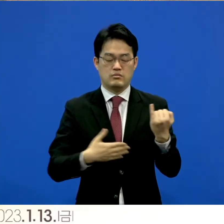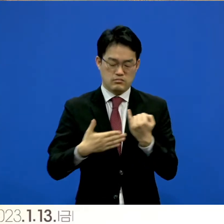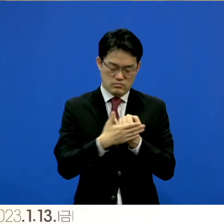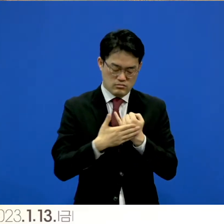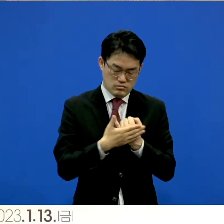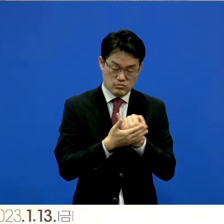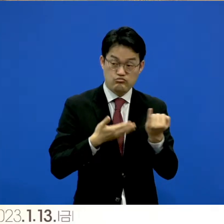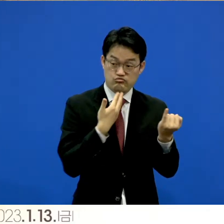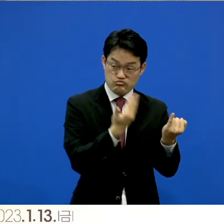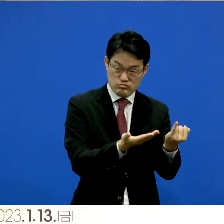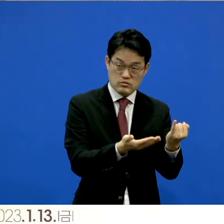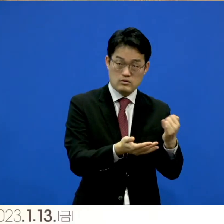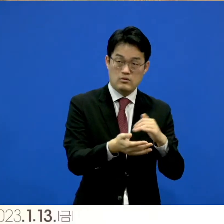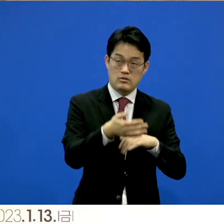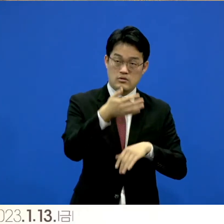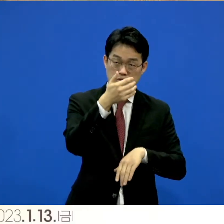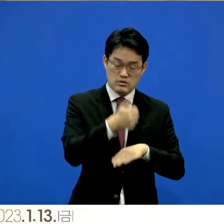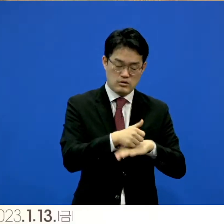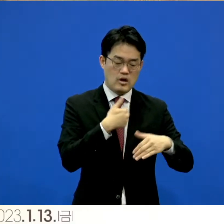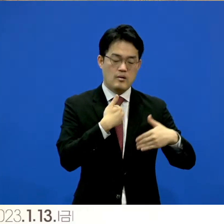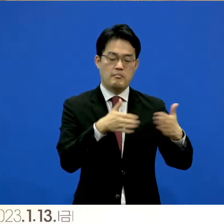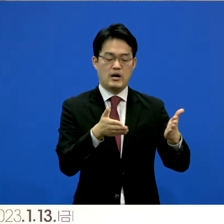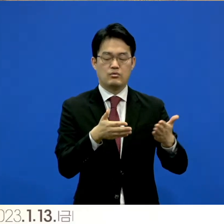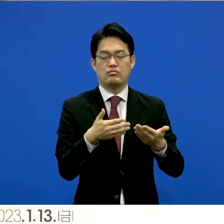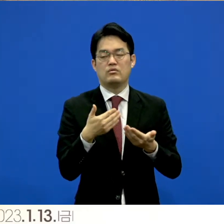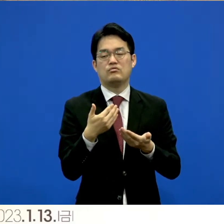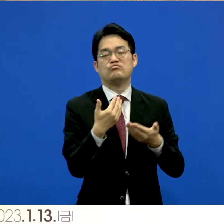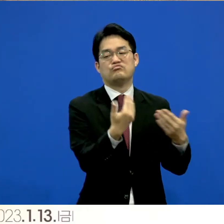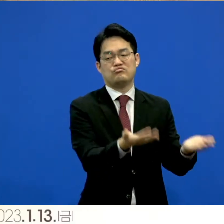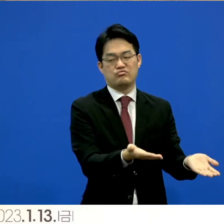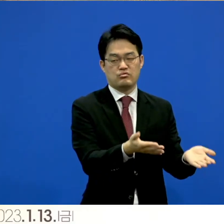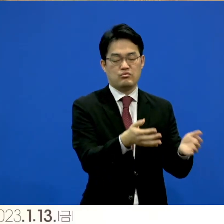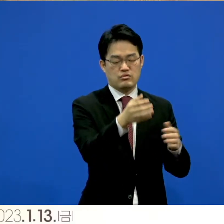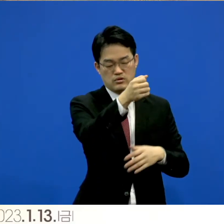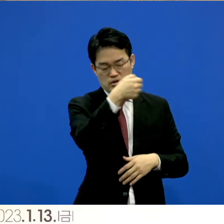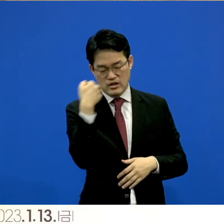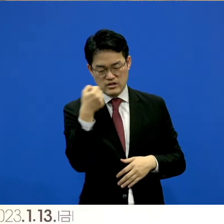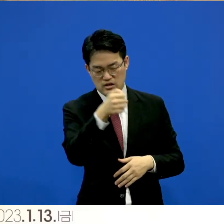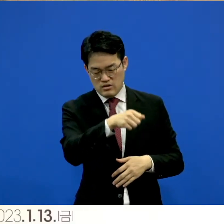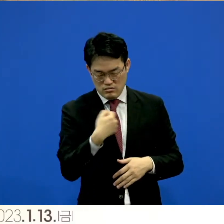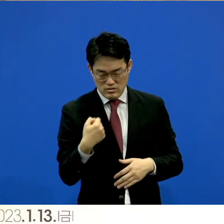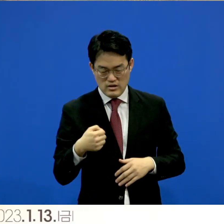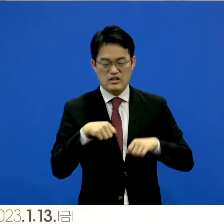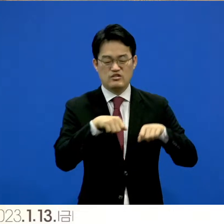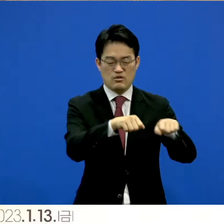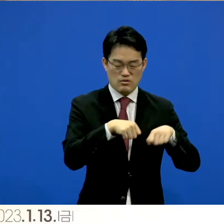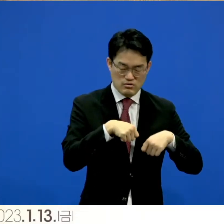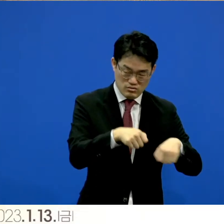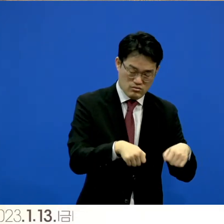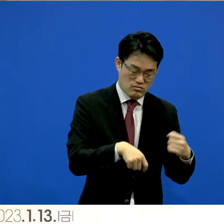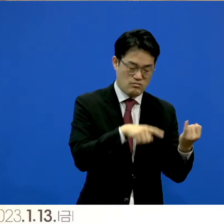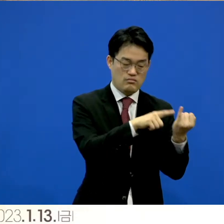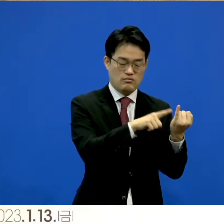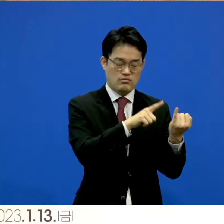목욕시켜드리고 나중에는 이제 방도 하나 얻어서 냉장고야 뭐야 다 해가지고